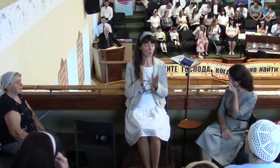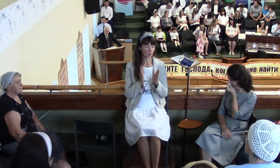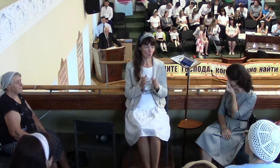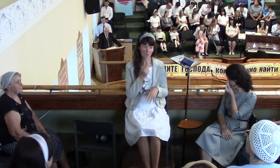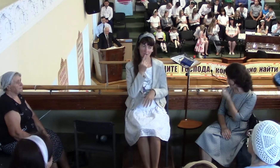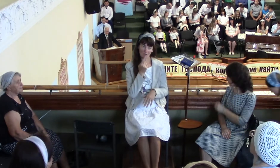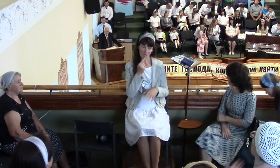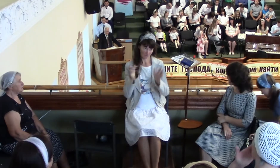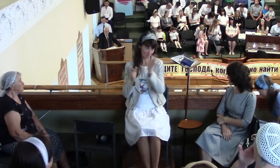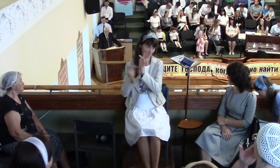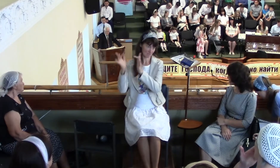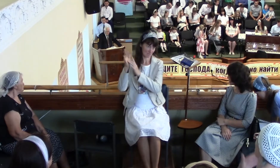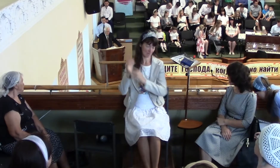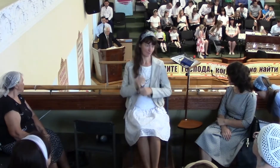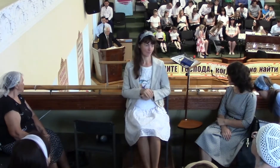необыкновенная